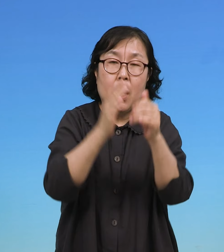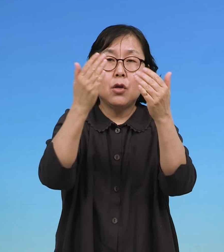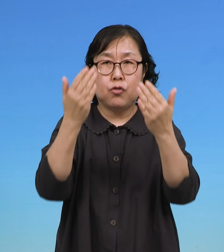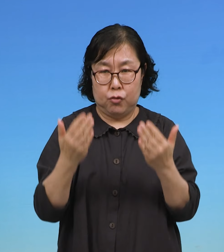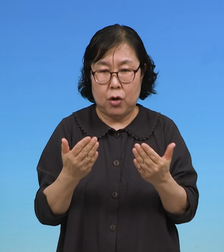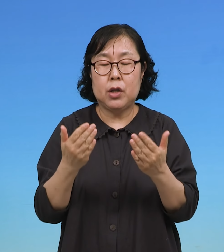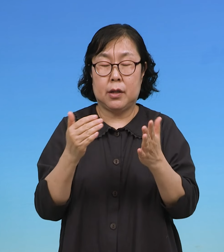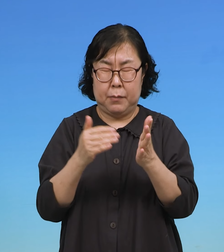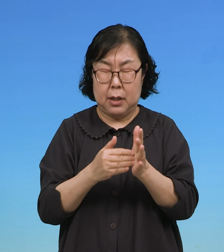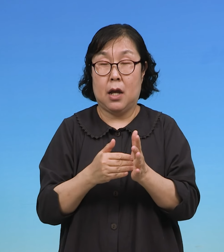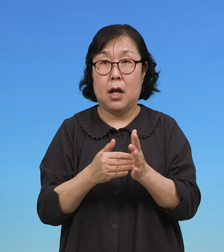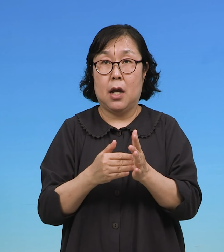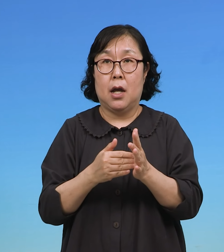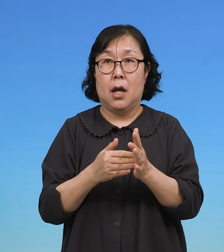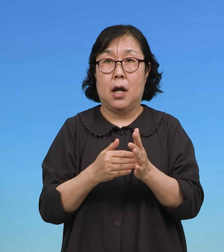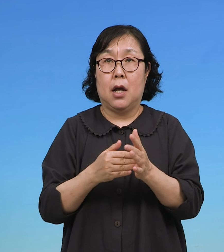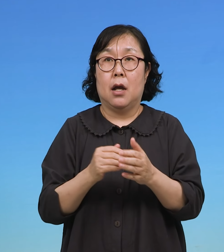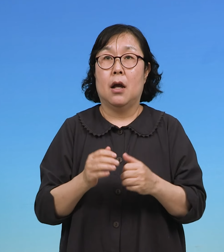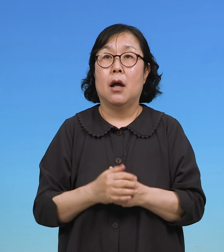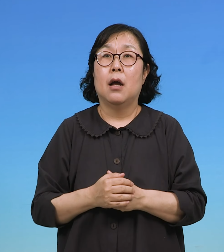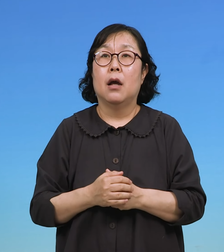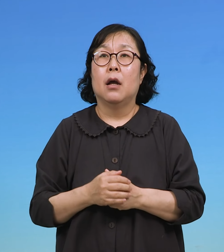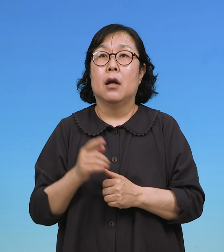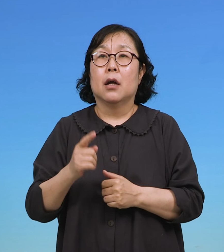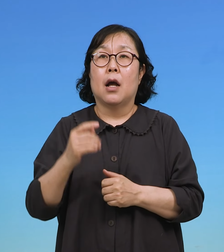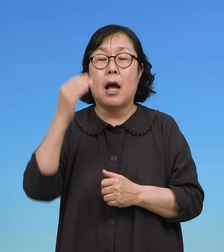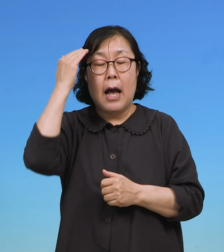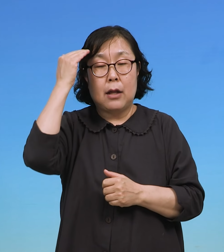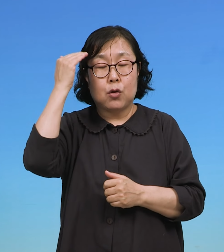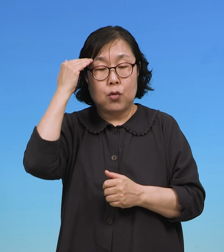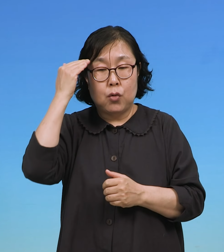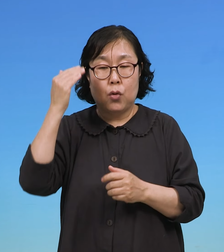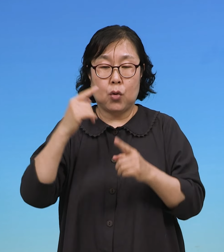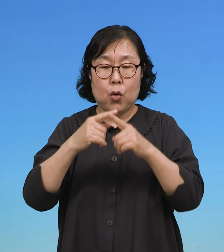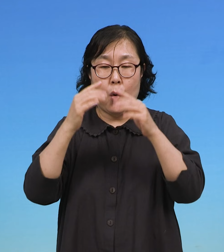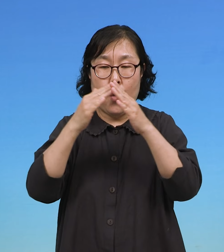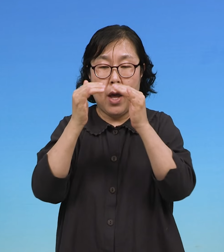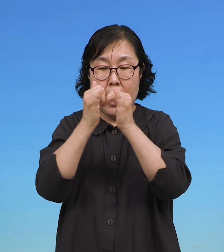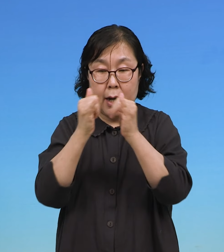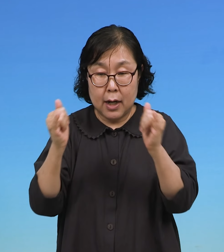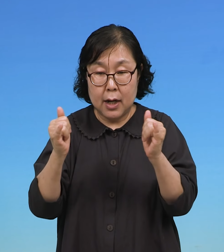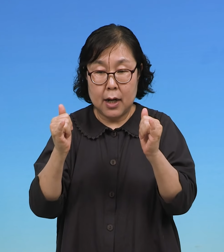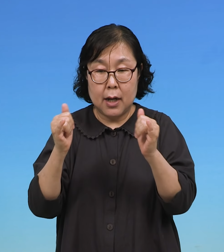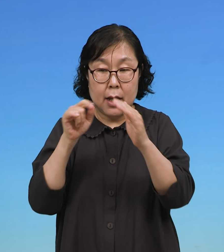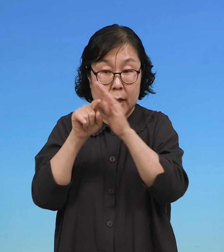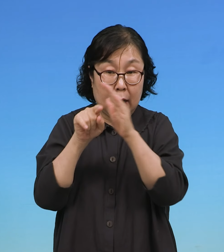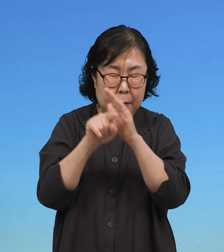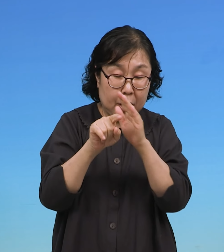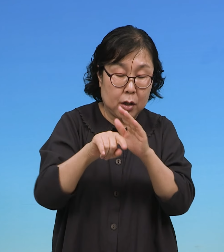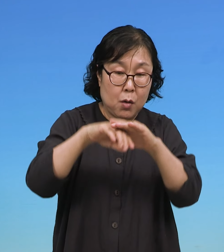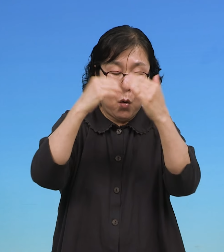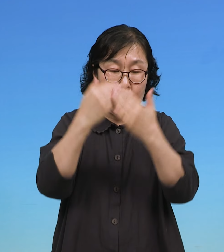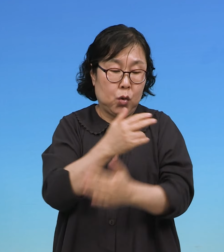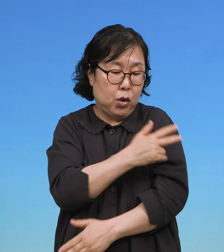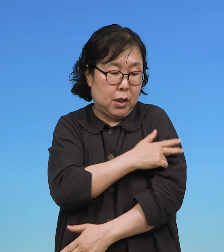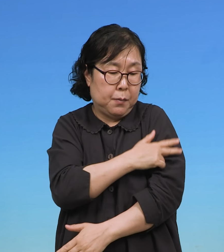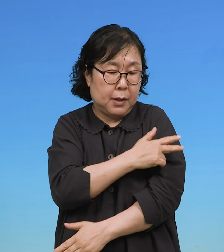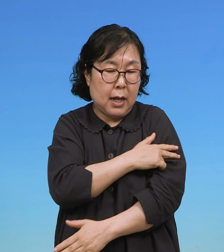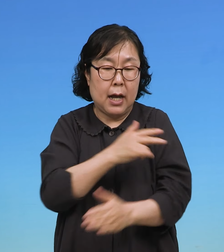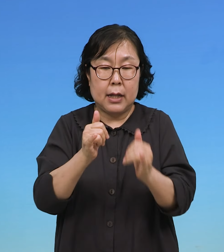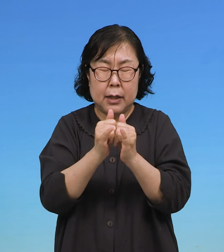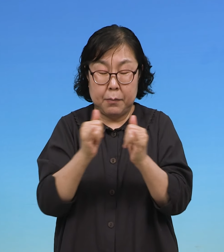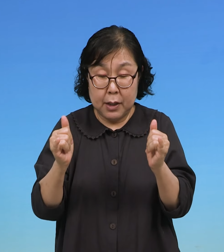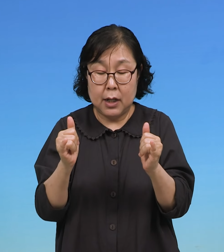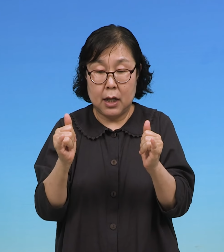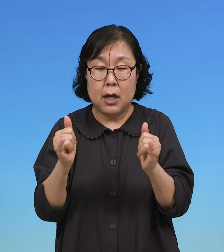제가 이 설교를 준비하다가 그때가 왜 떠올랐냐 하니까 그 한인 교회를 가면 모든 그 교회 집사님이 다 이런